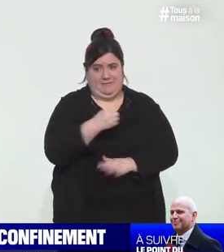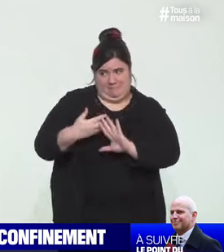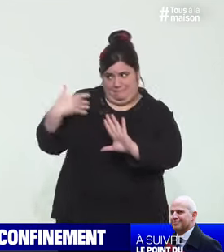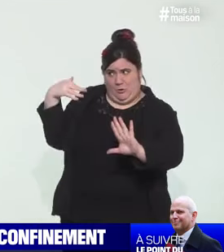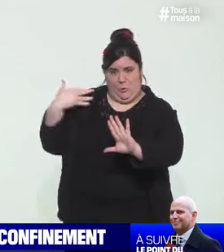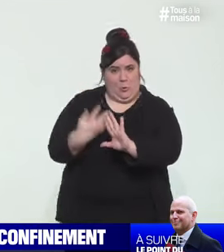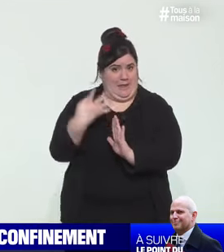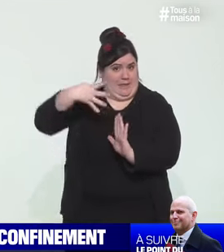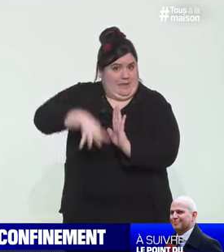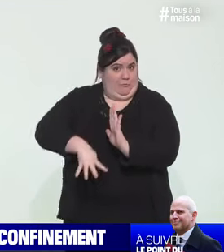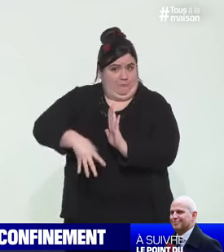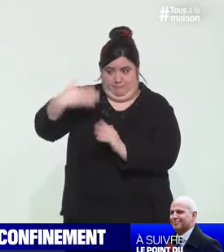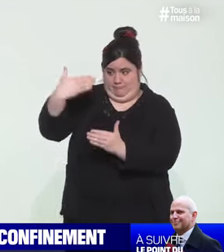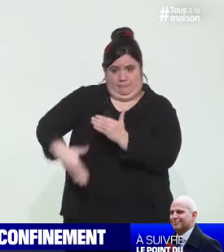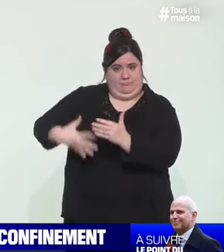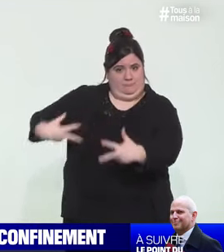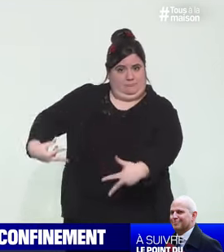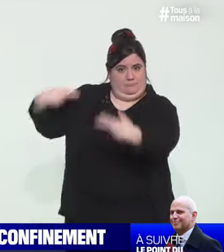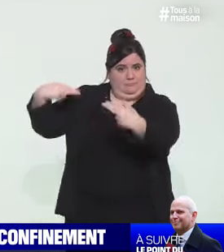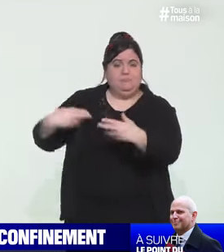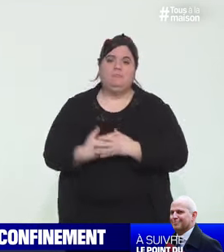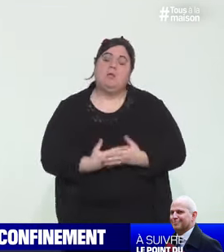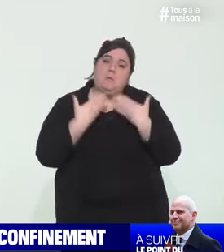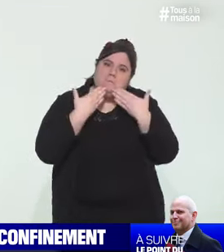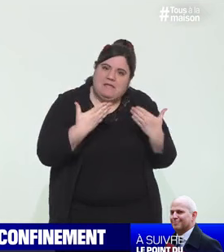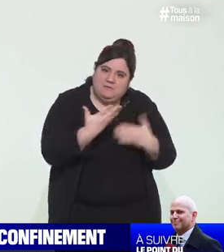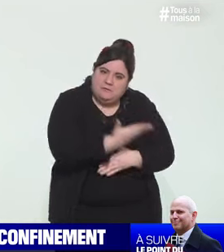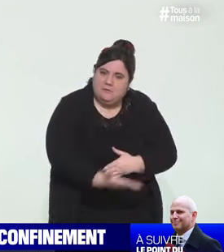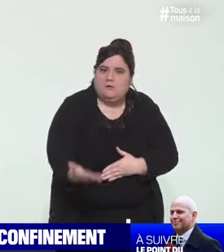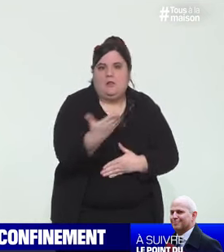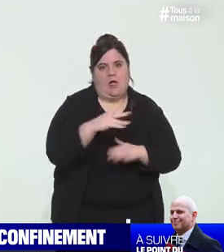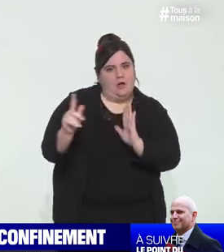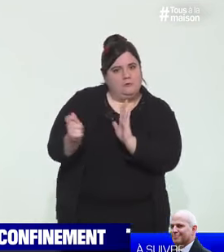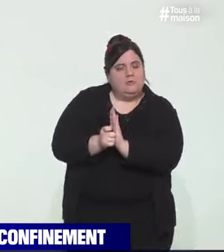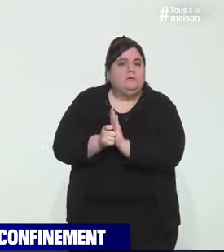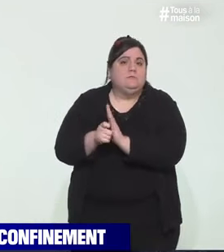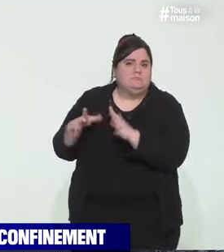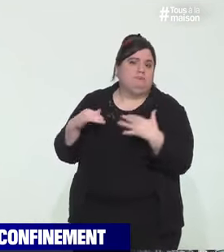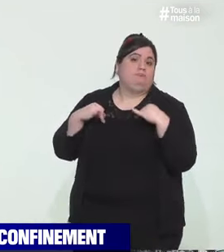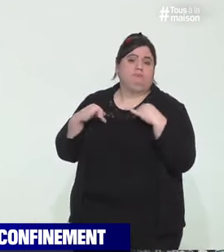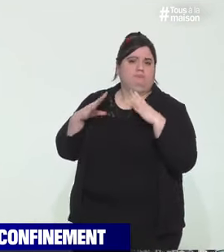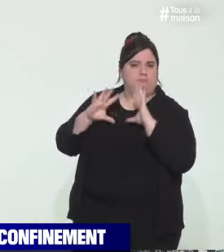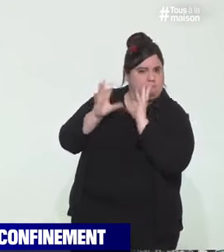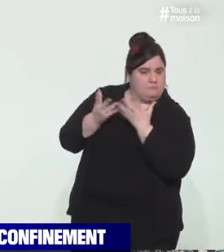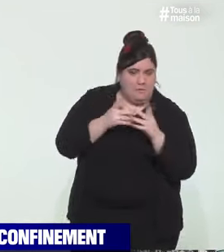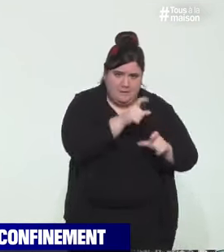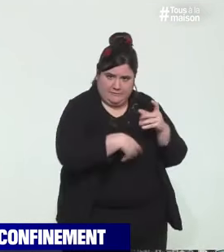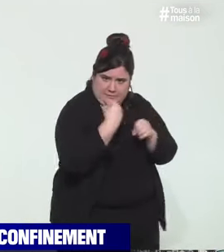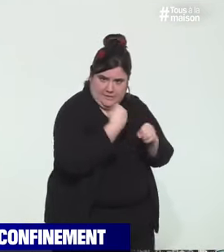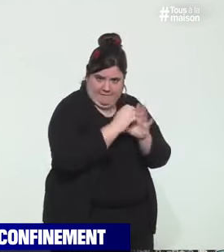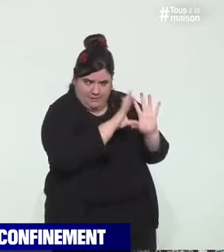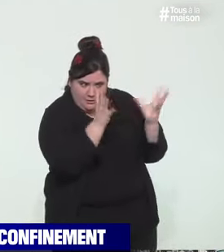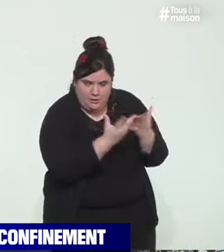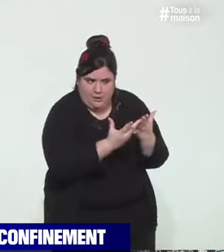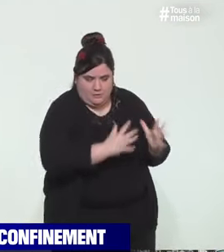remercier chaleureusement toutes celles et tous ceux qui travaillent aujourd'hui. J'ai une pensée particulière pour toutes ces